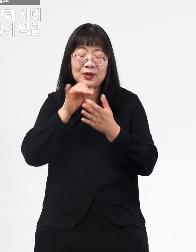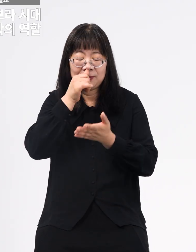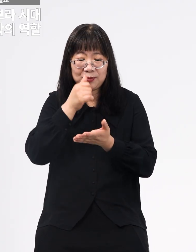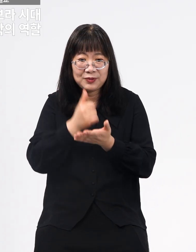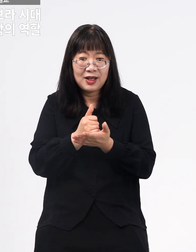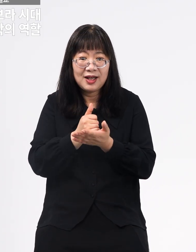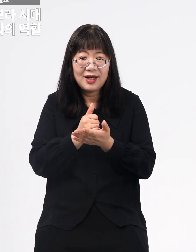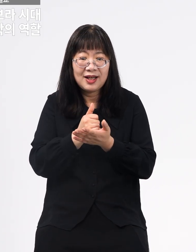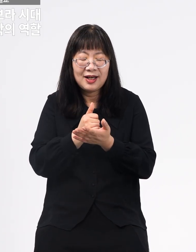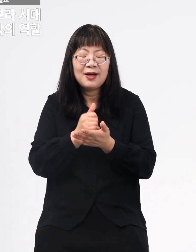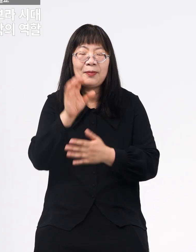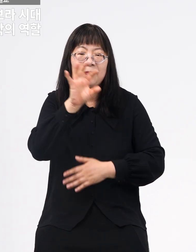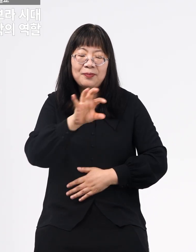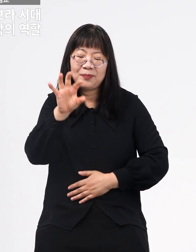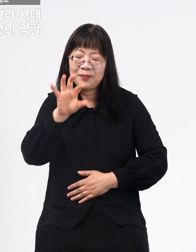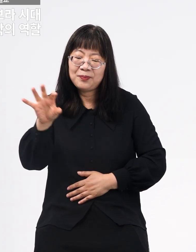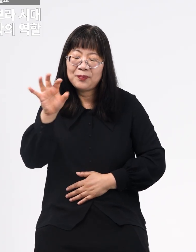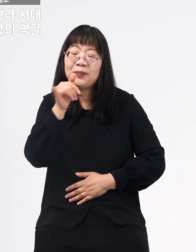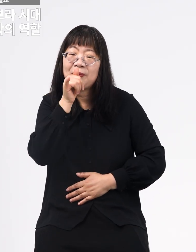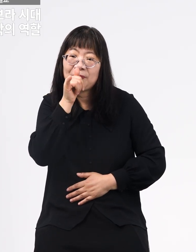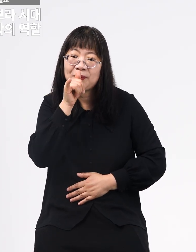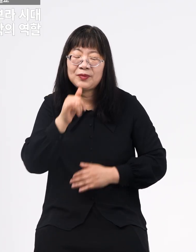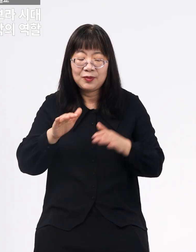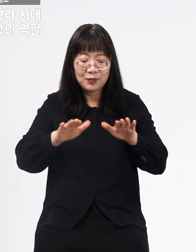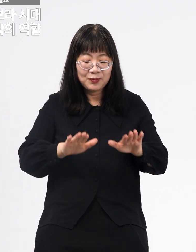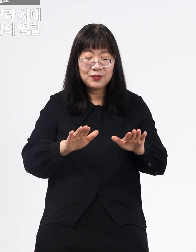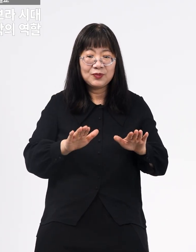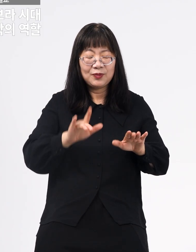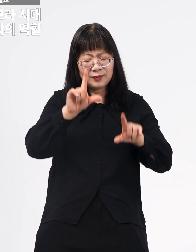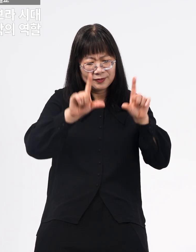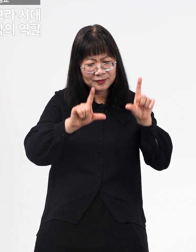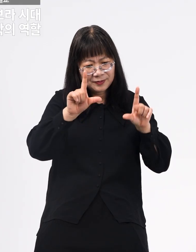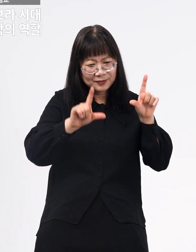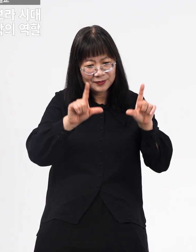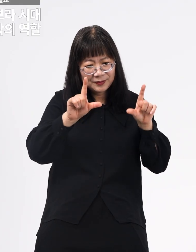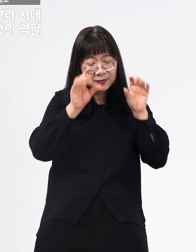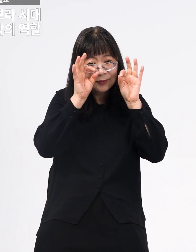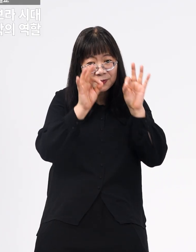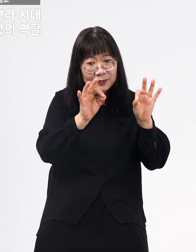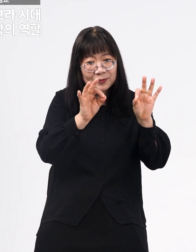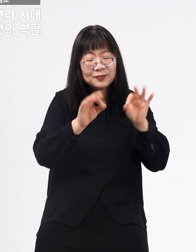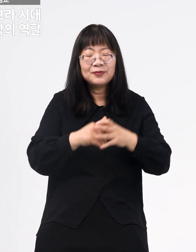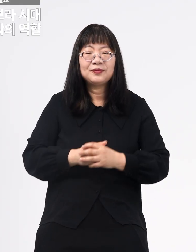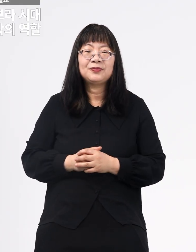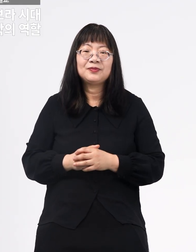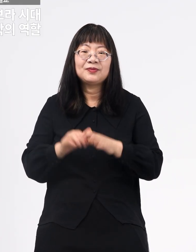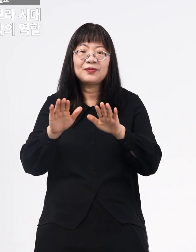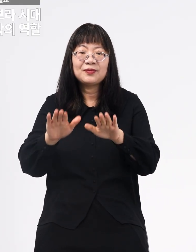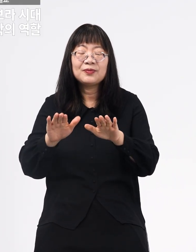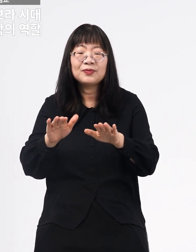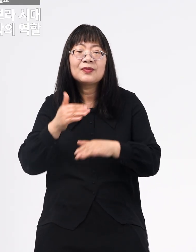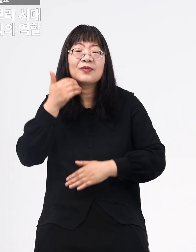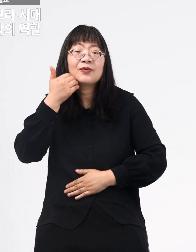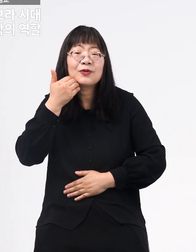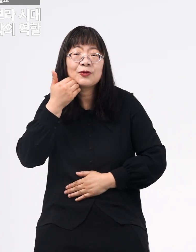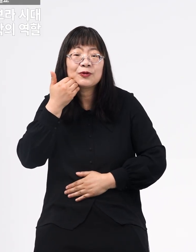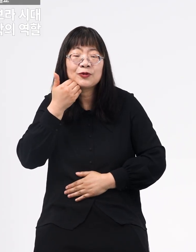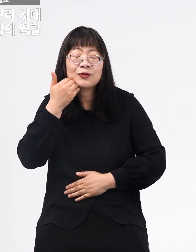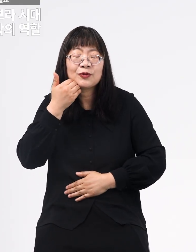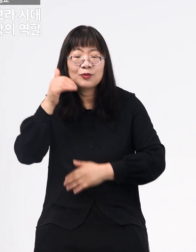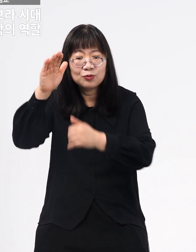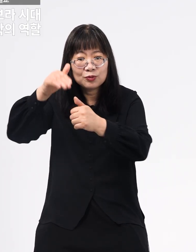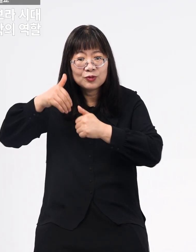죄가 반복이 됩니다. 오늘도 그 장면을 우리가 보죠. 이번에는 누구를 두시는가